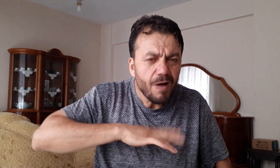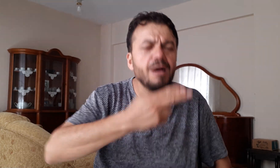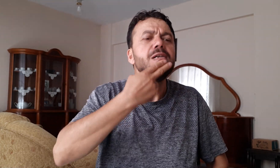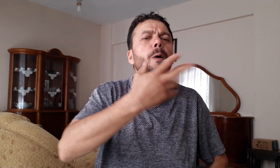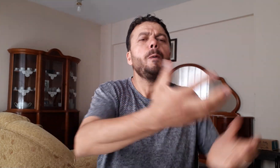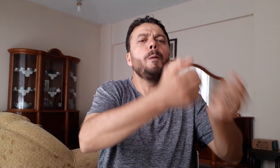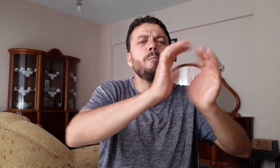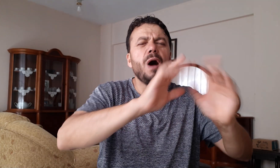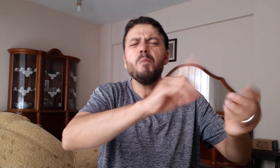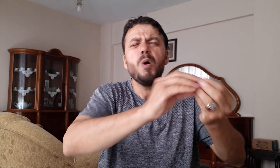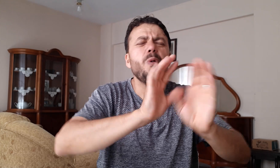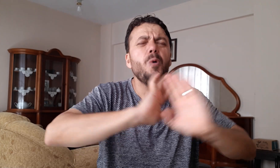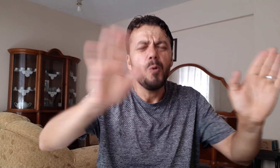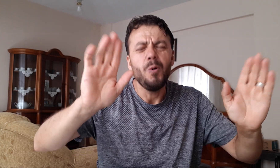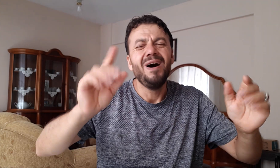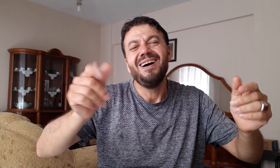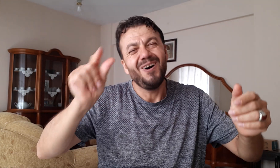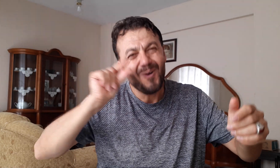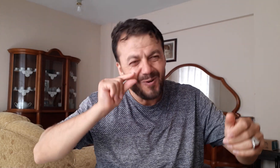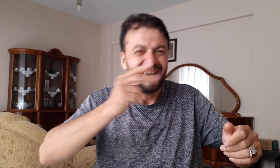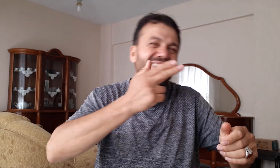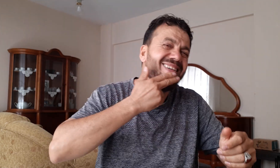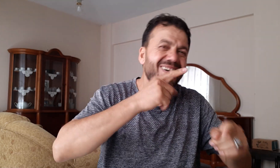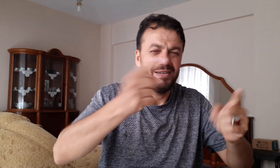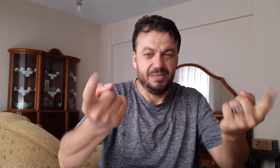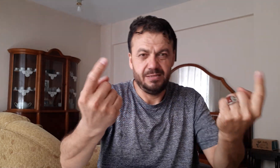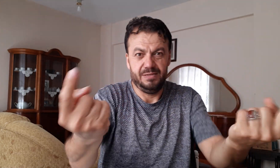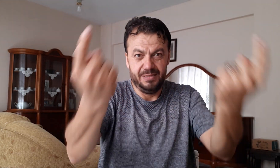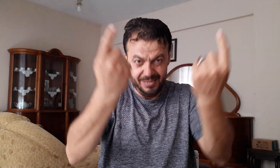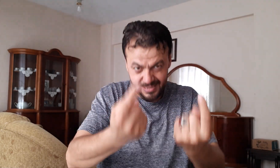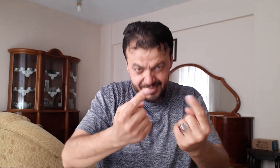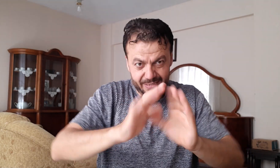Seninki erkek, seninki kız. O zaman çocuklarınızı